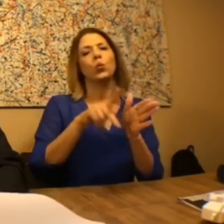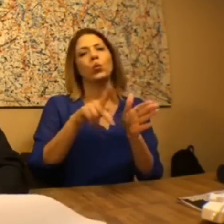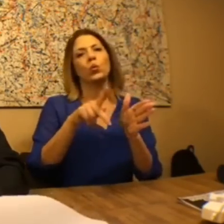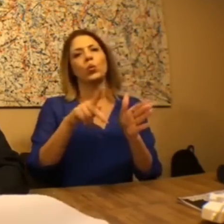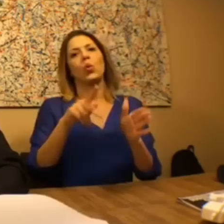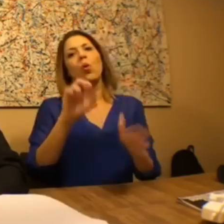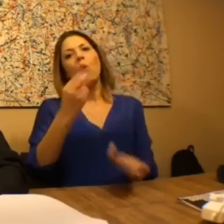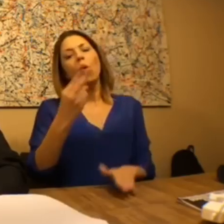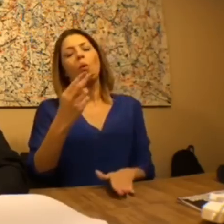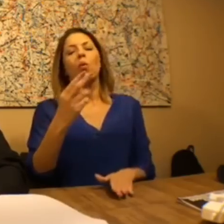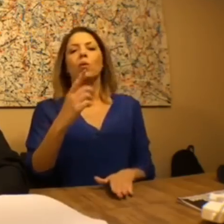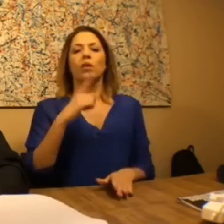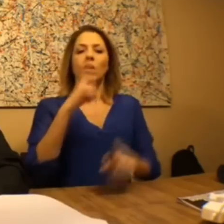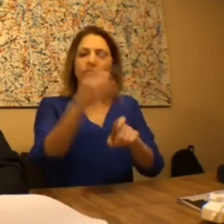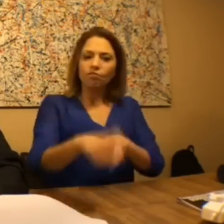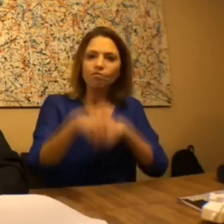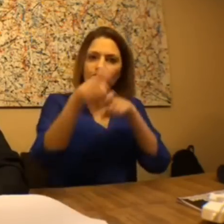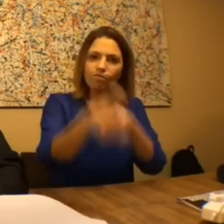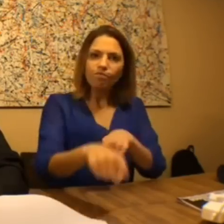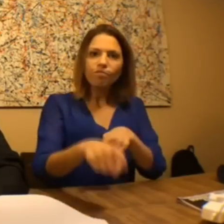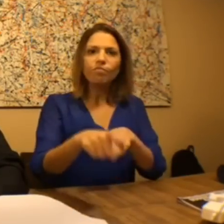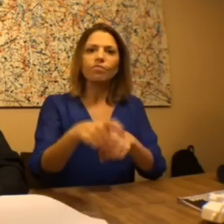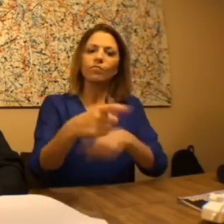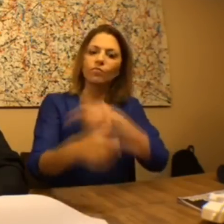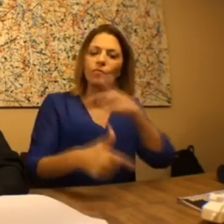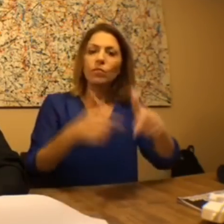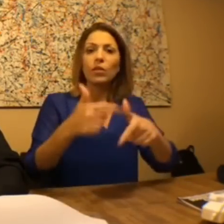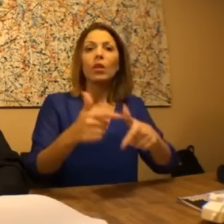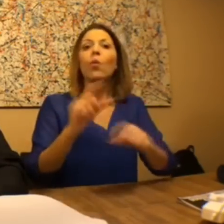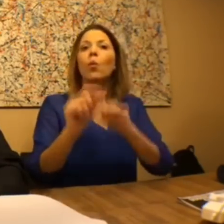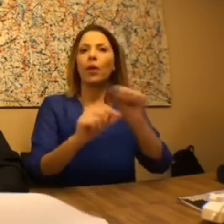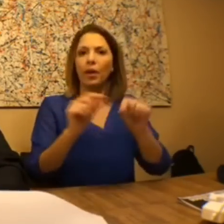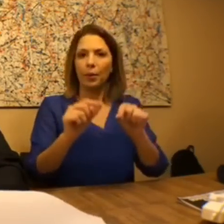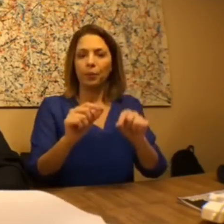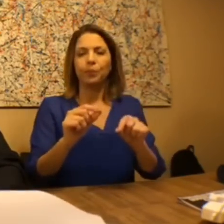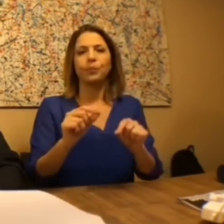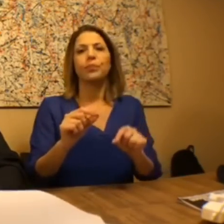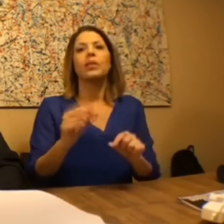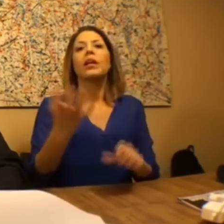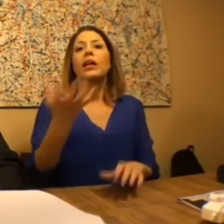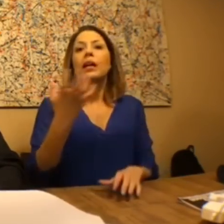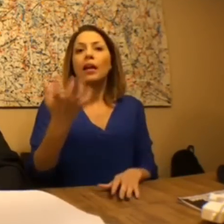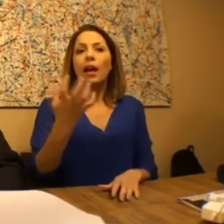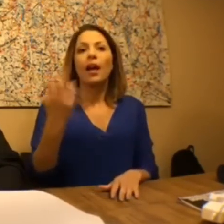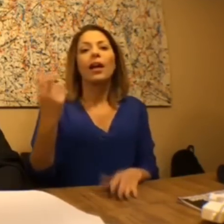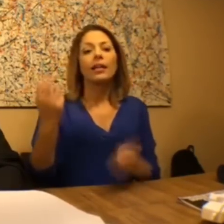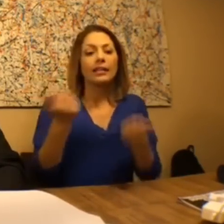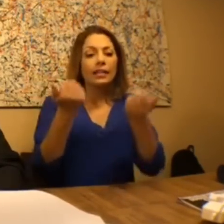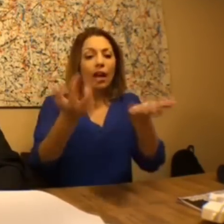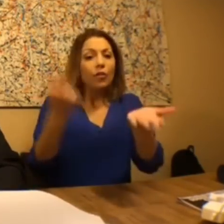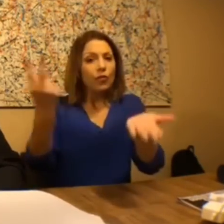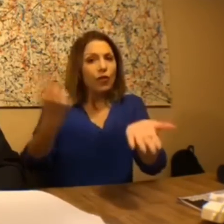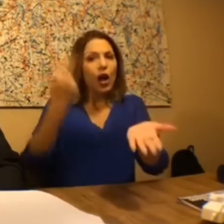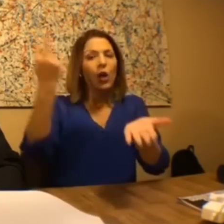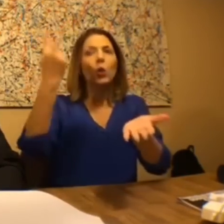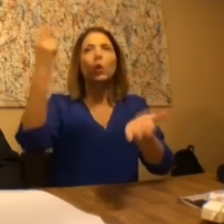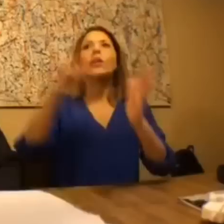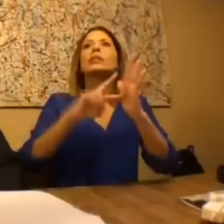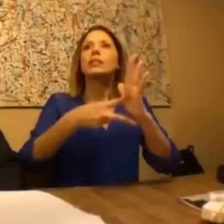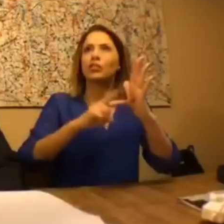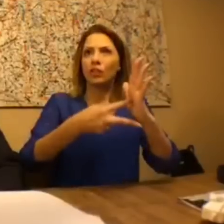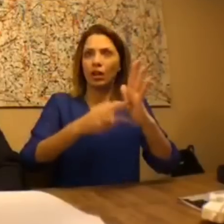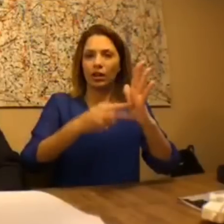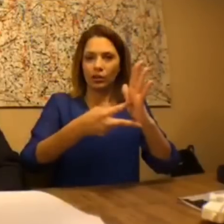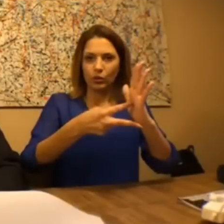o empreendedor, ele quer a valorização de sindicatos. Nós acabamos com o imposto